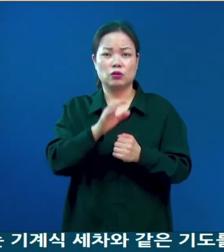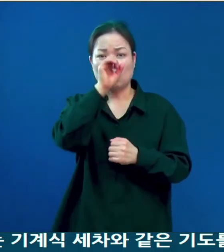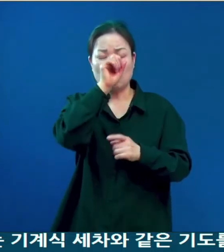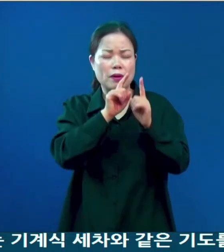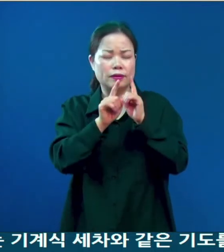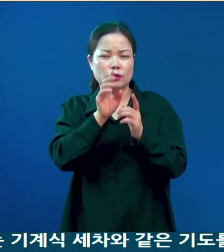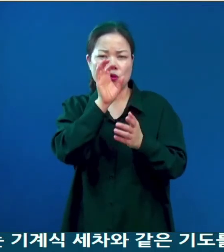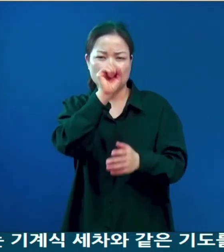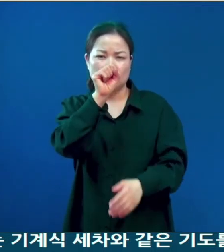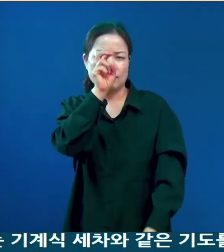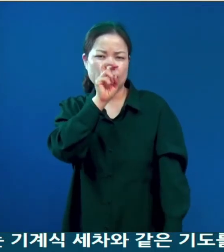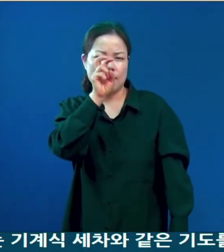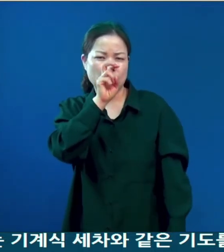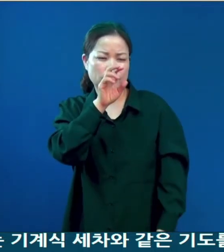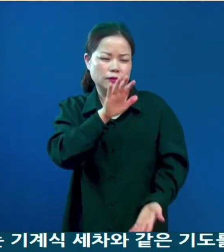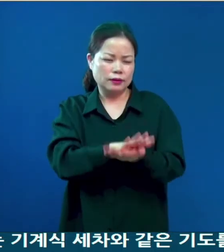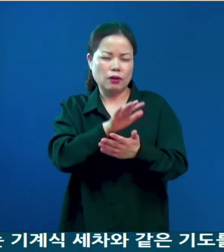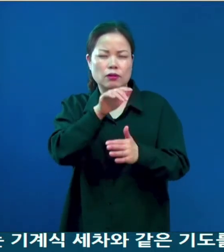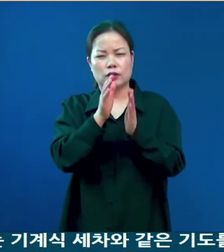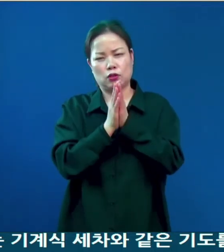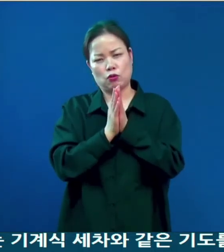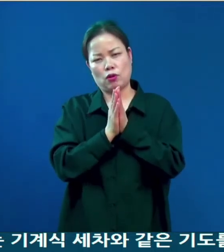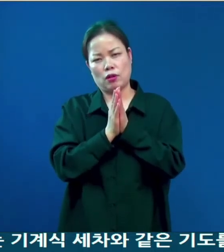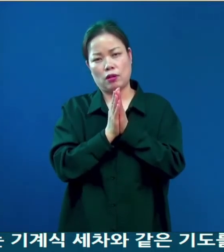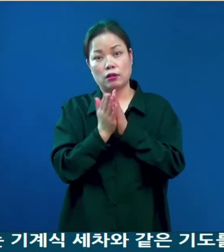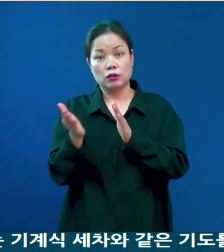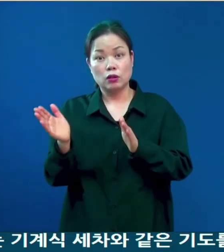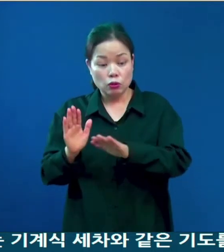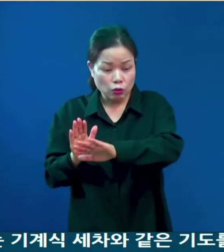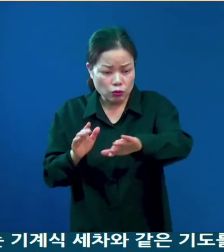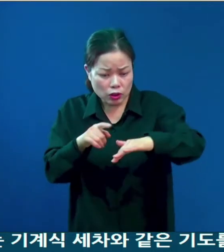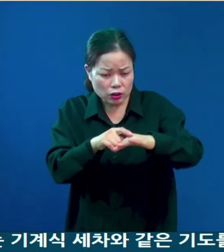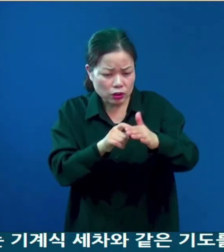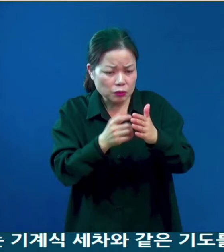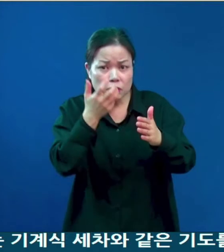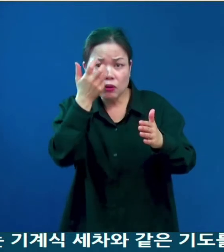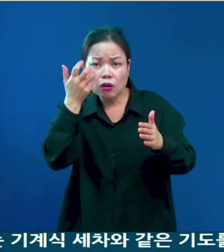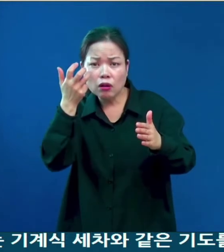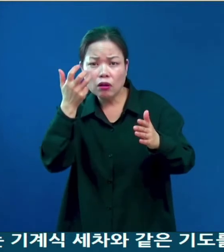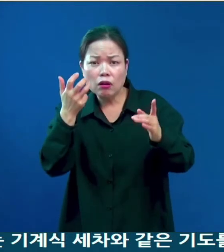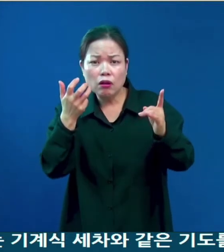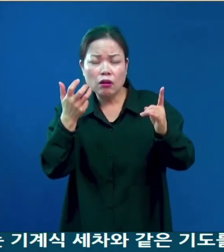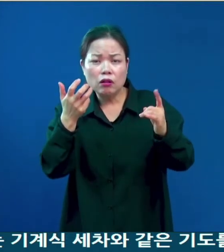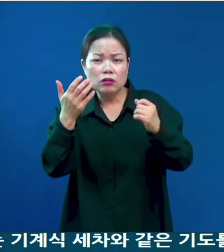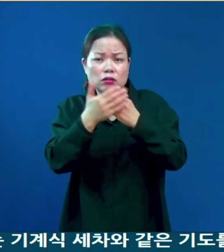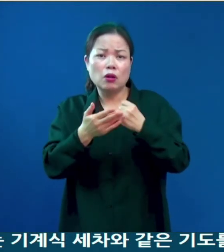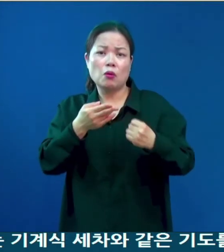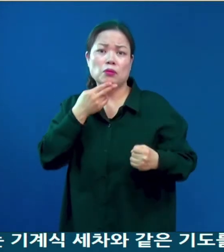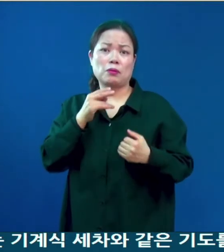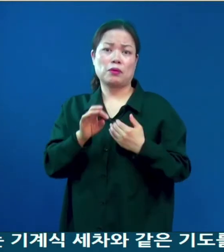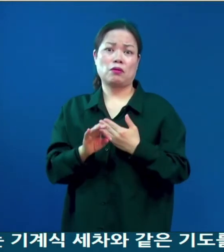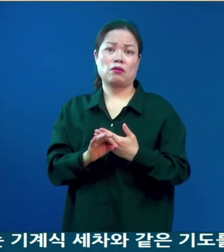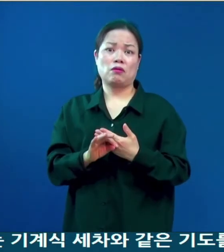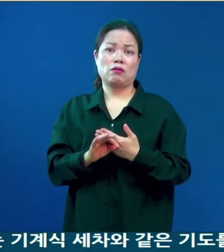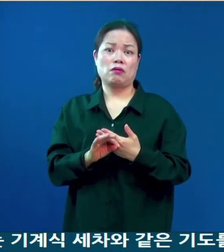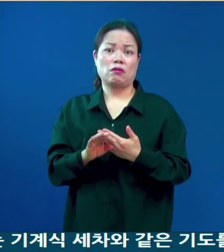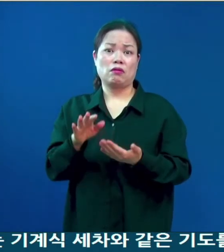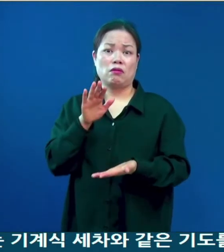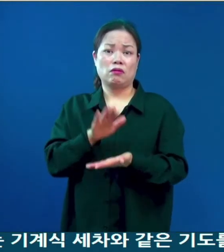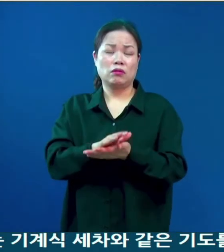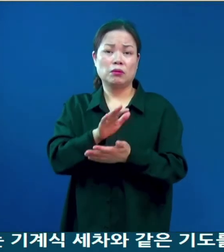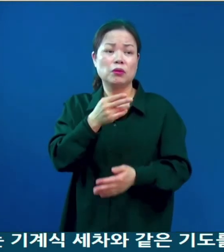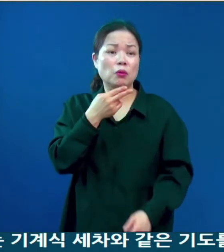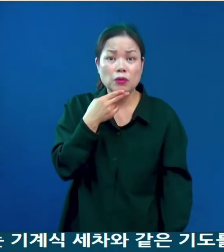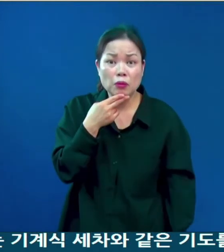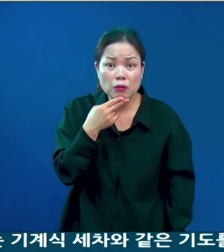말씀, 좋은 찬양, 뜨거운 기도에, 그러나 우리의 심령에 그것이 한 방울도 들어오지 못하는, 열렬함으로 나아가지